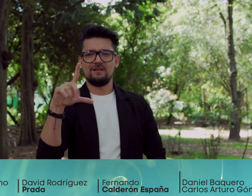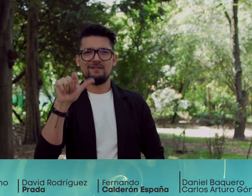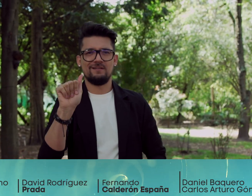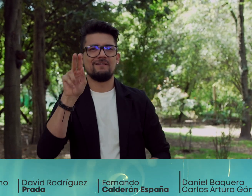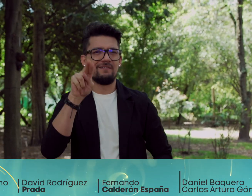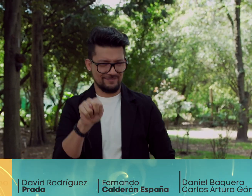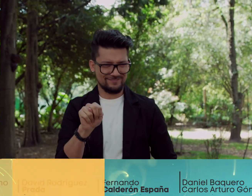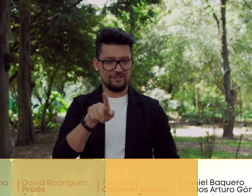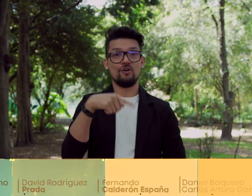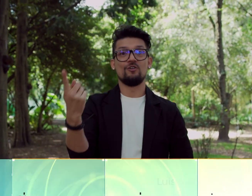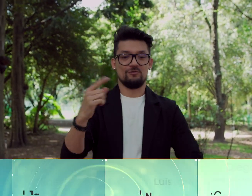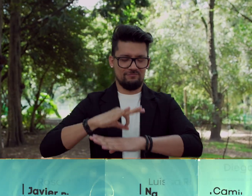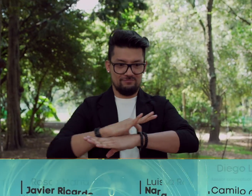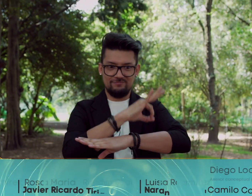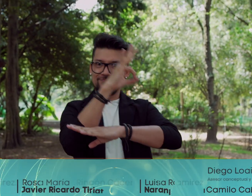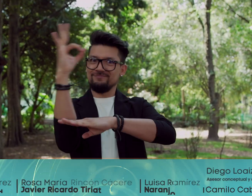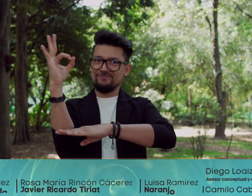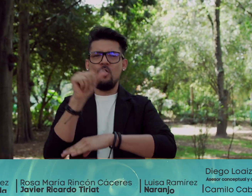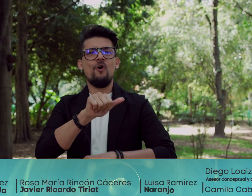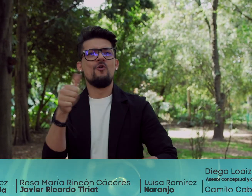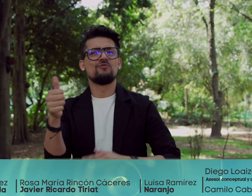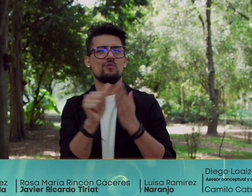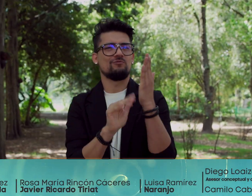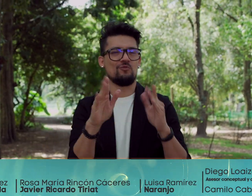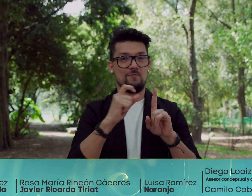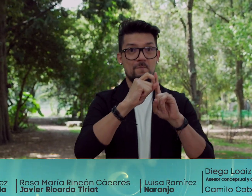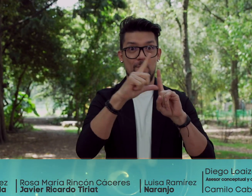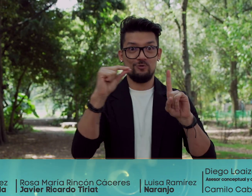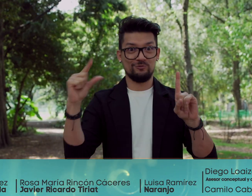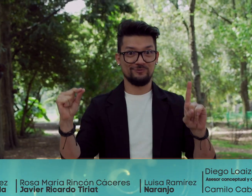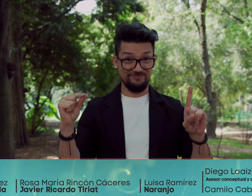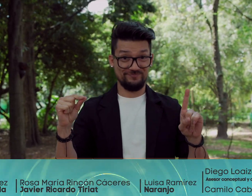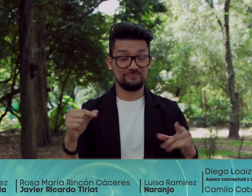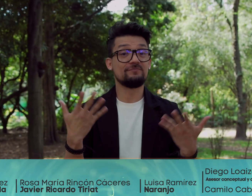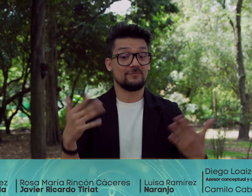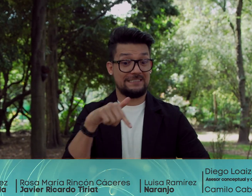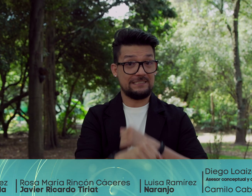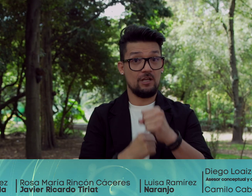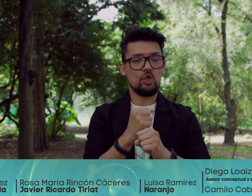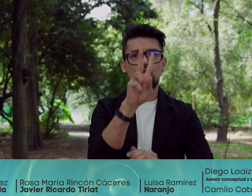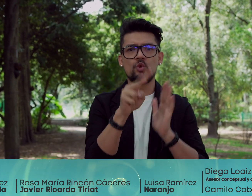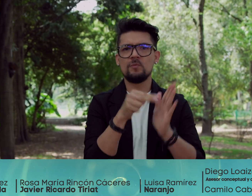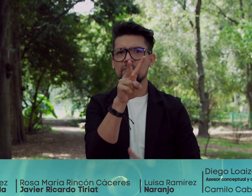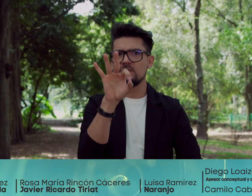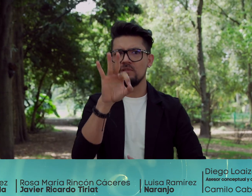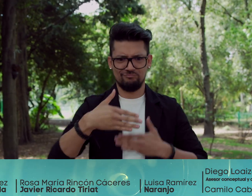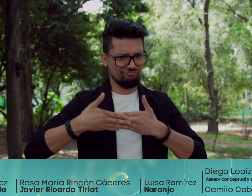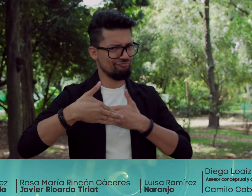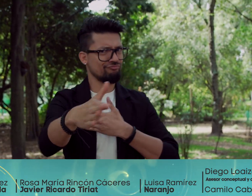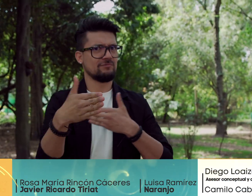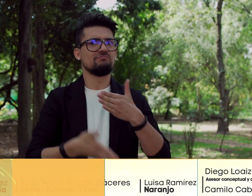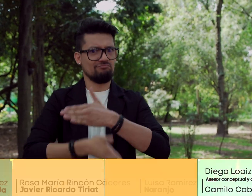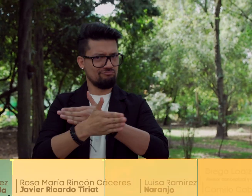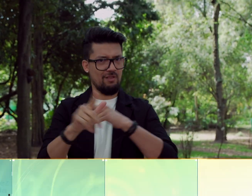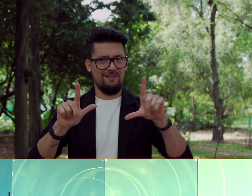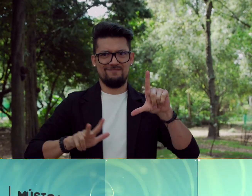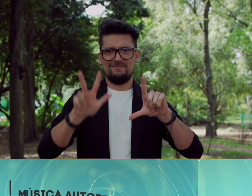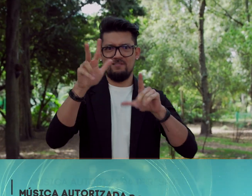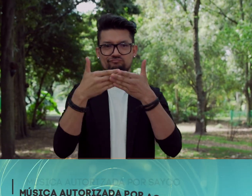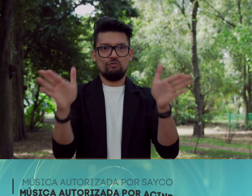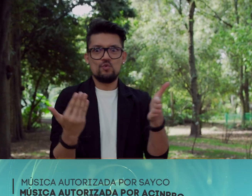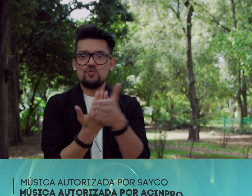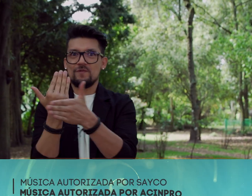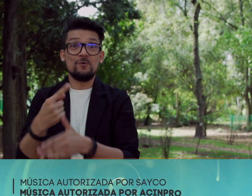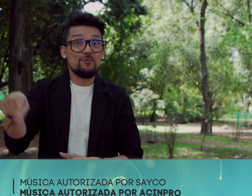sol entre otros Este es un año donde ustedes en realidad estarán llenos de sorpresas así que no se despeguen